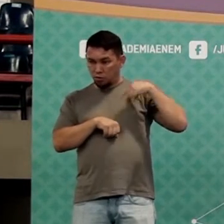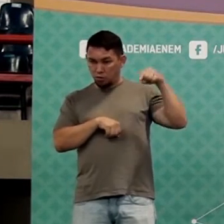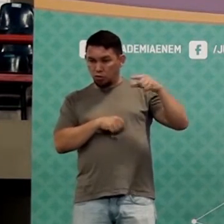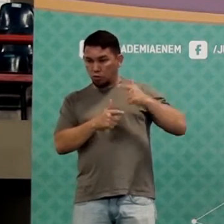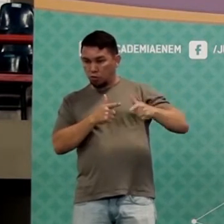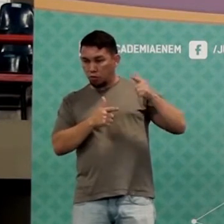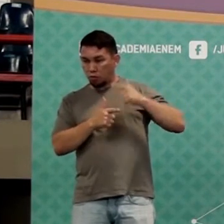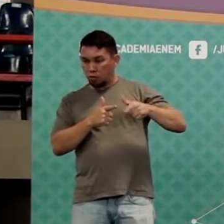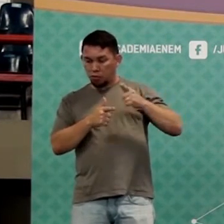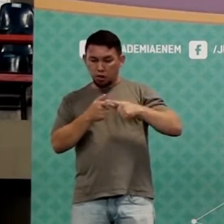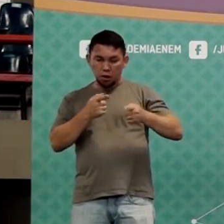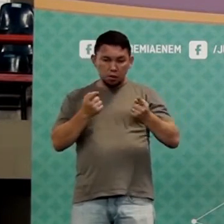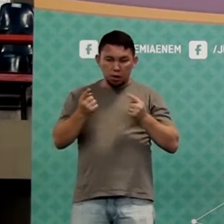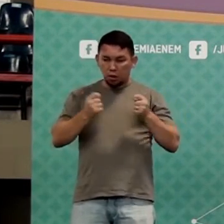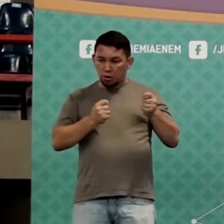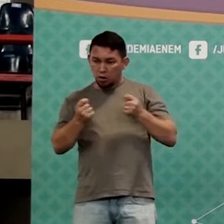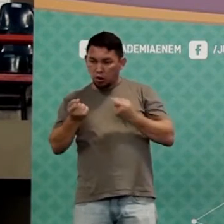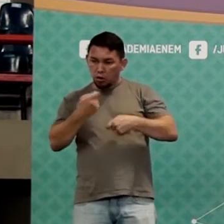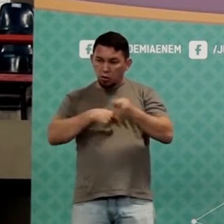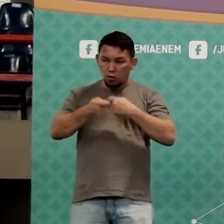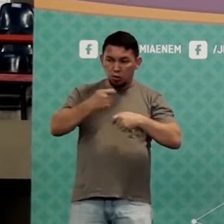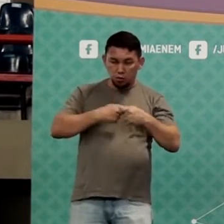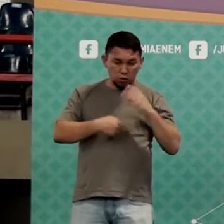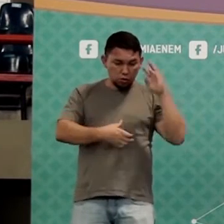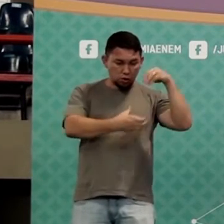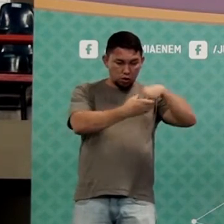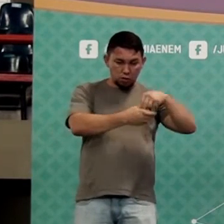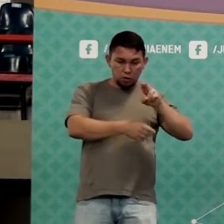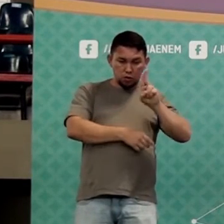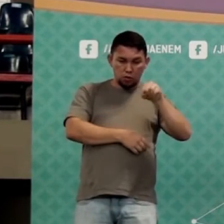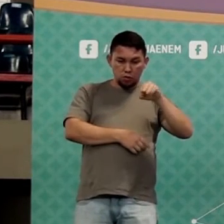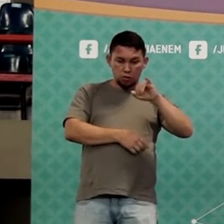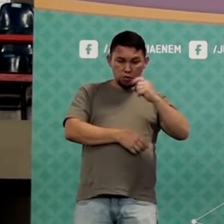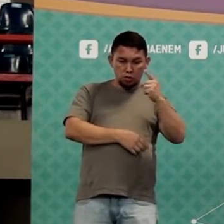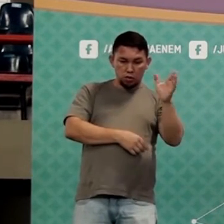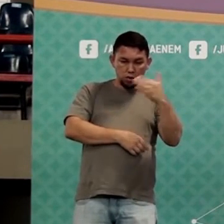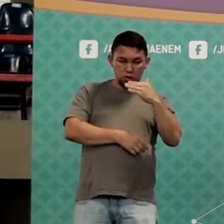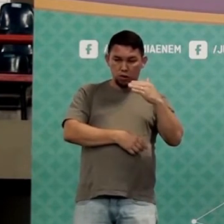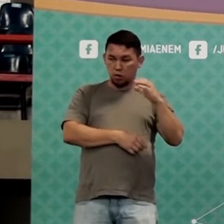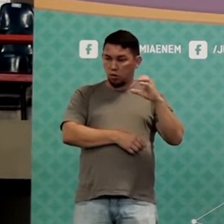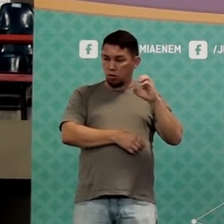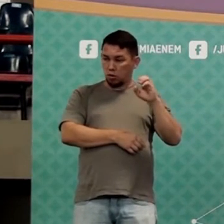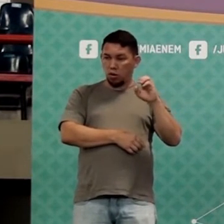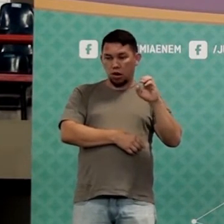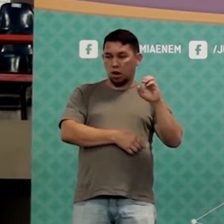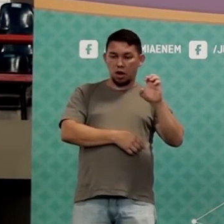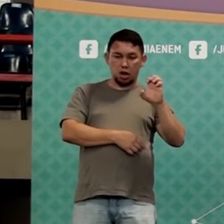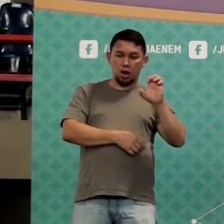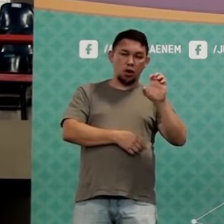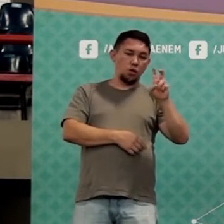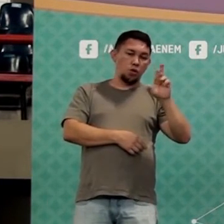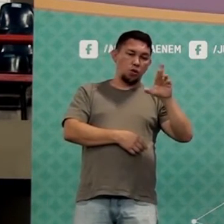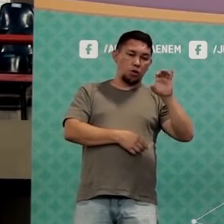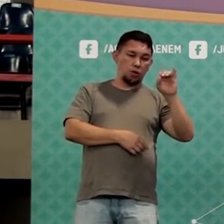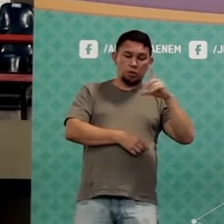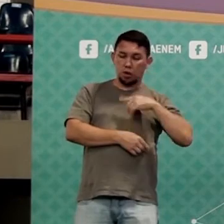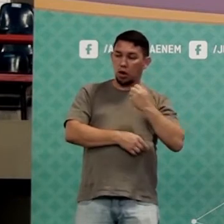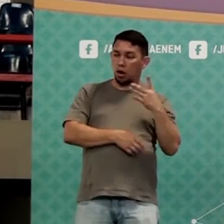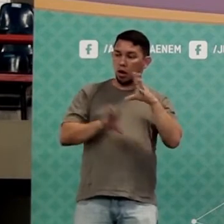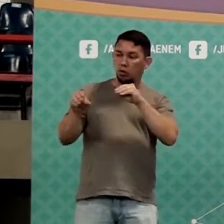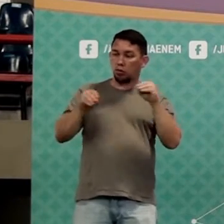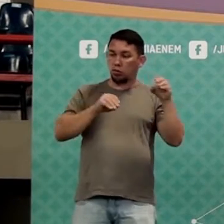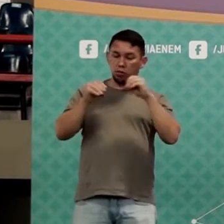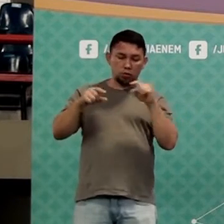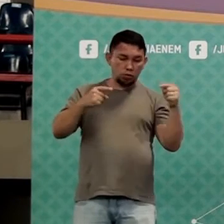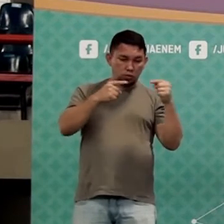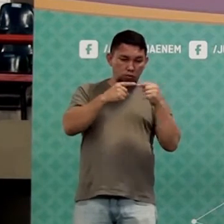impacto econômico. Ela pesou. Quem estiver na União Europeia tem que receber uma cota de imigrante. A cota é proporcional à